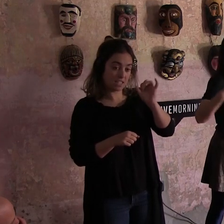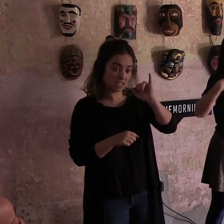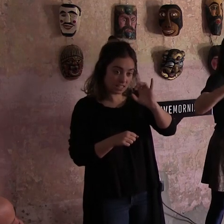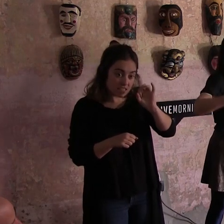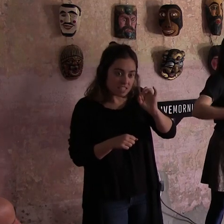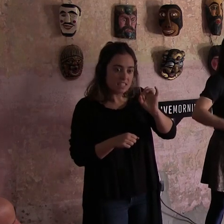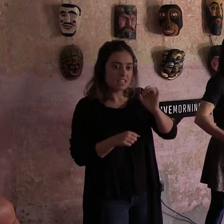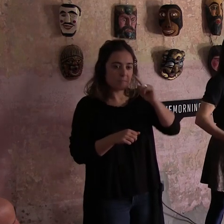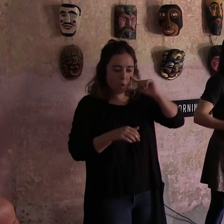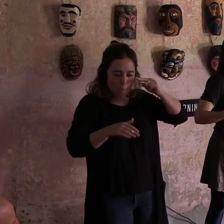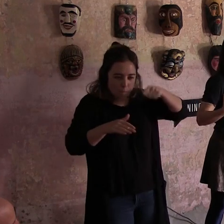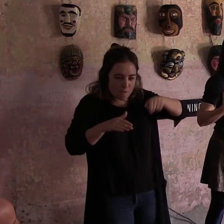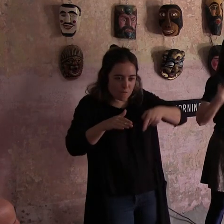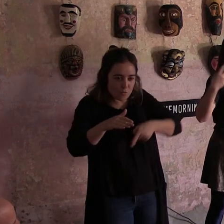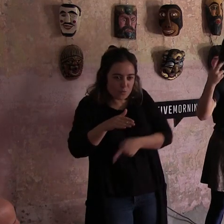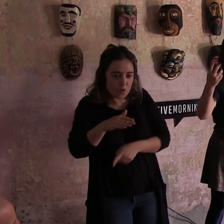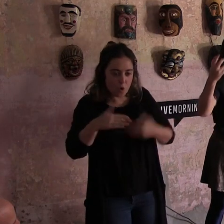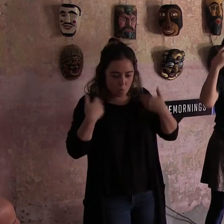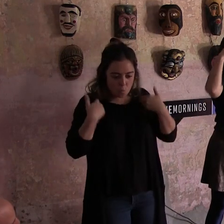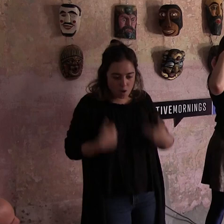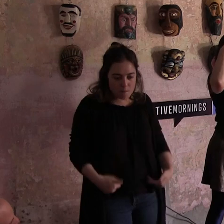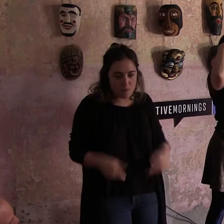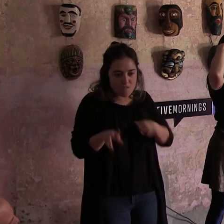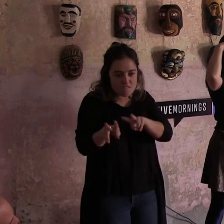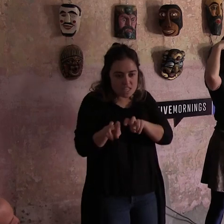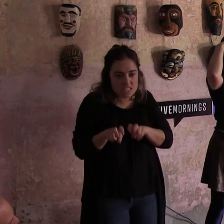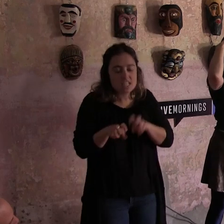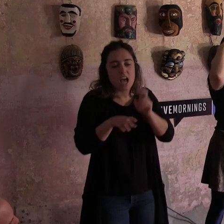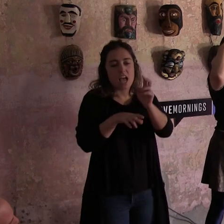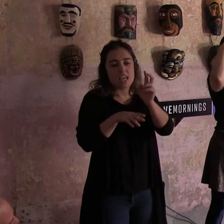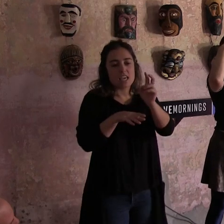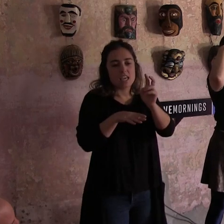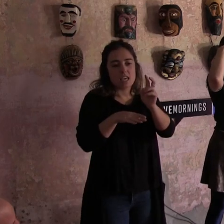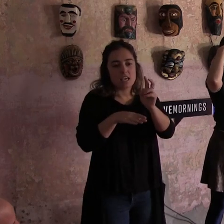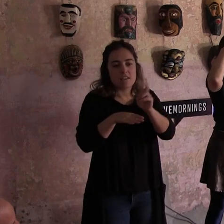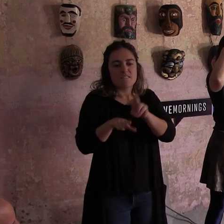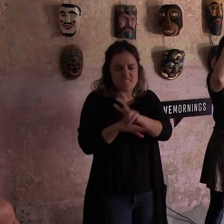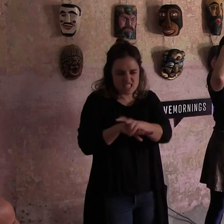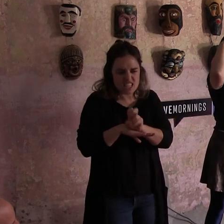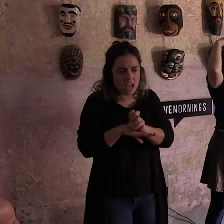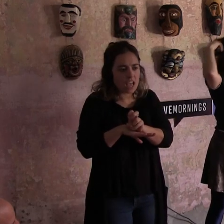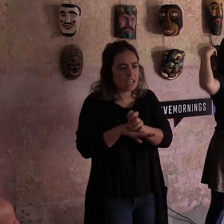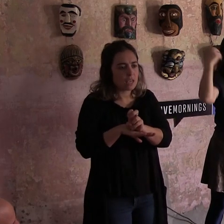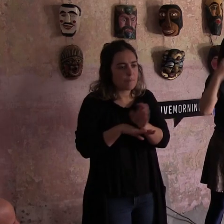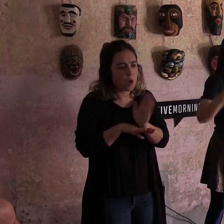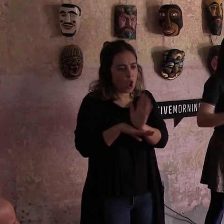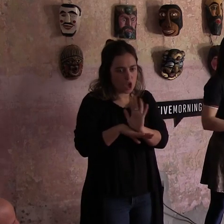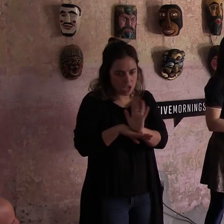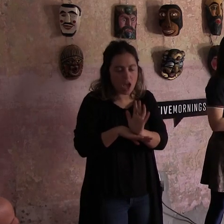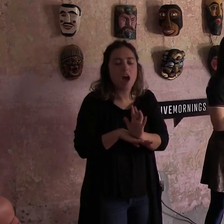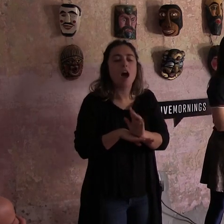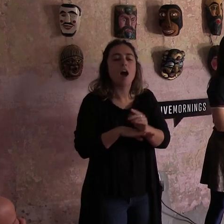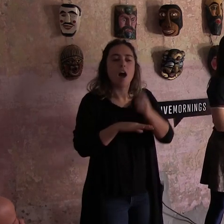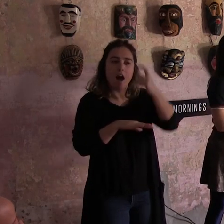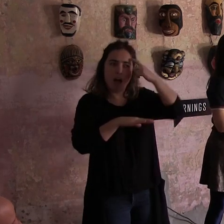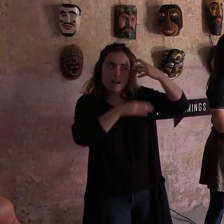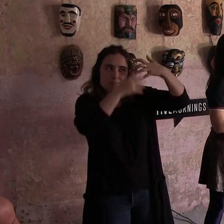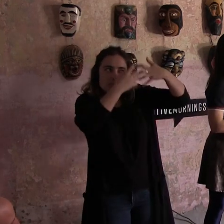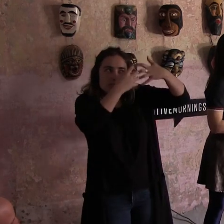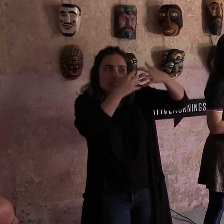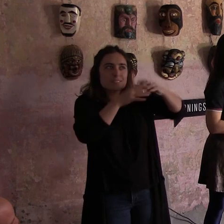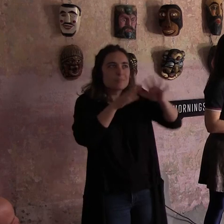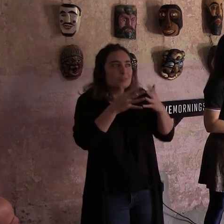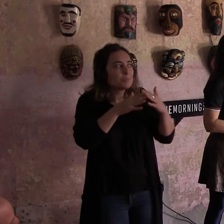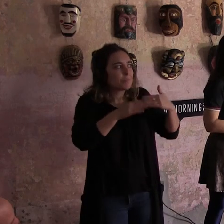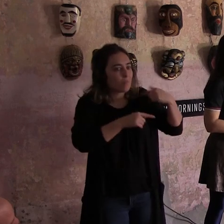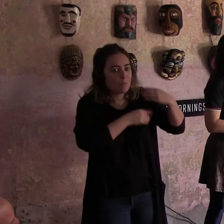metiendo más en el cuerpo, de la biología, de la física, y ahora con las sinapsis, las neuronas y todo. Y bueno, fue fascinante todo el